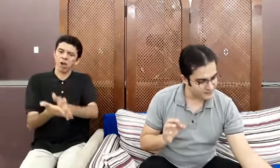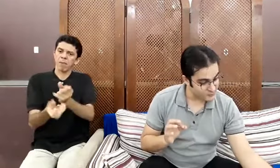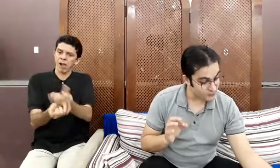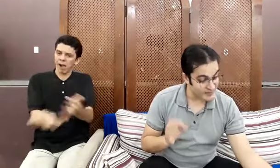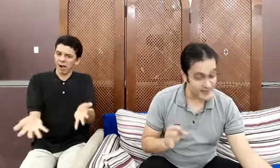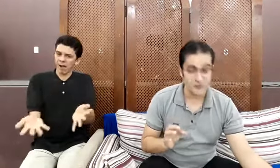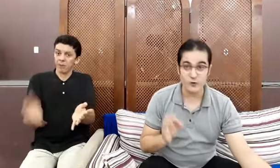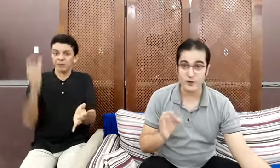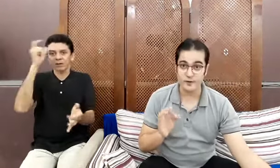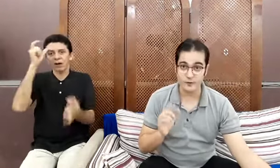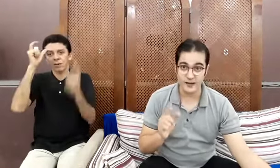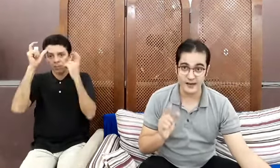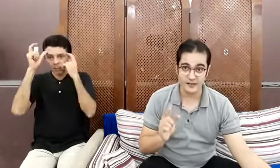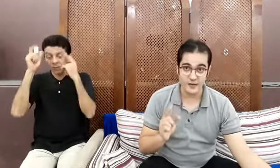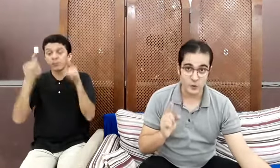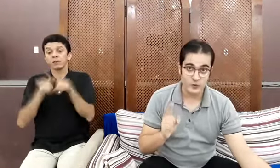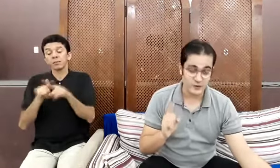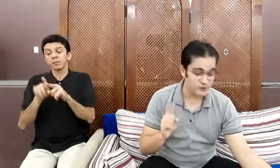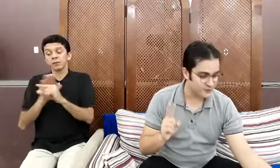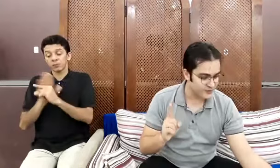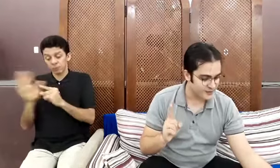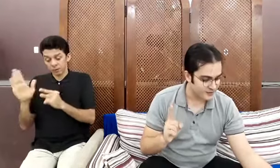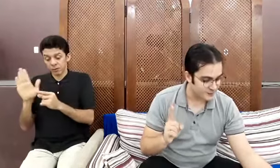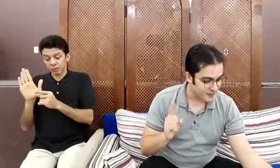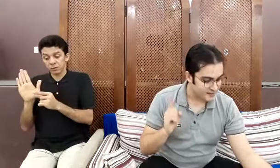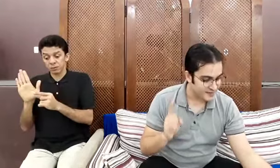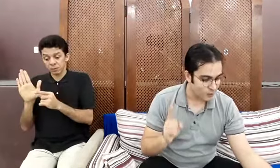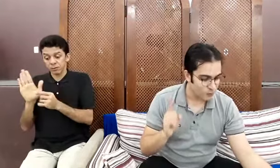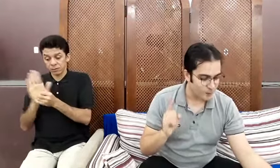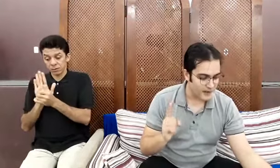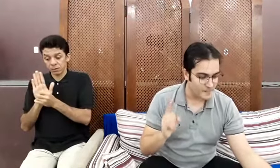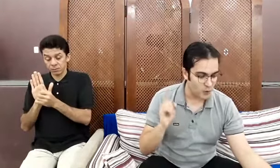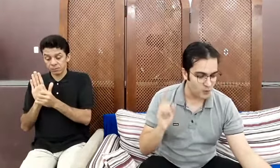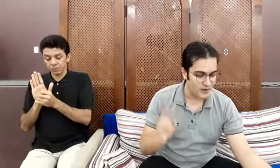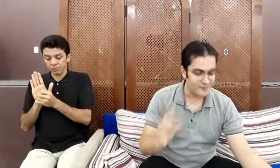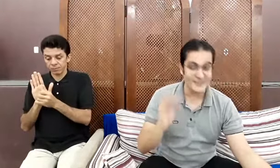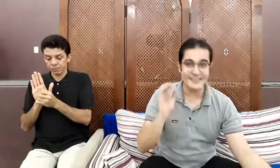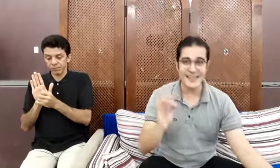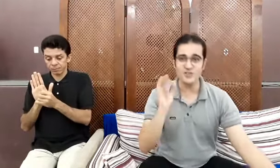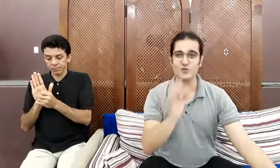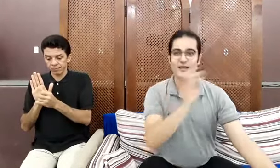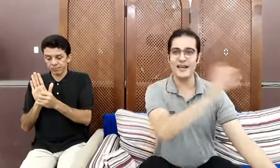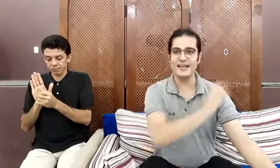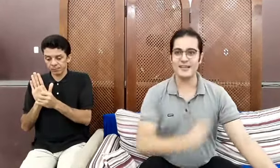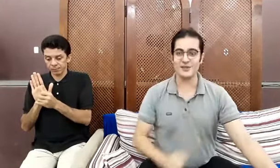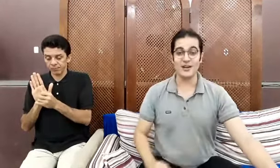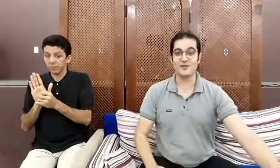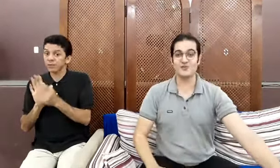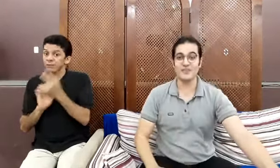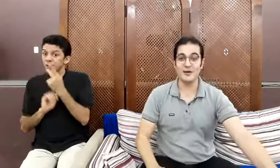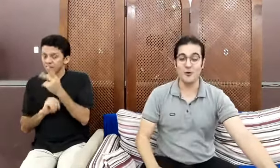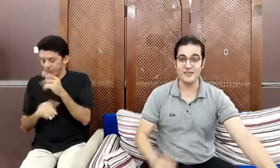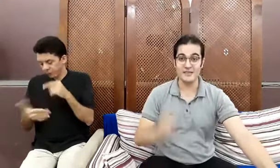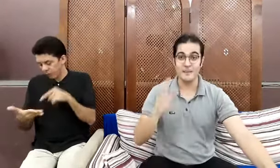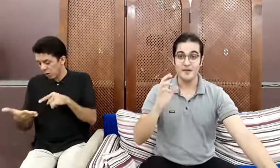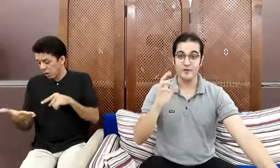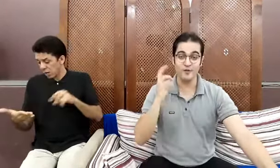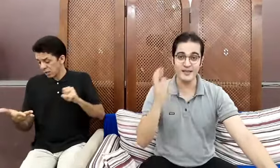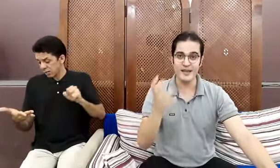6, verso 3, 8, verso 3, o texto diz o seguinte: Saulo, porém, procurava destruir a igreja. Olha só que